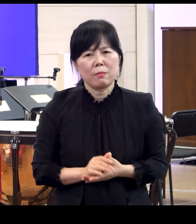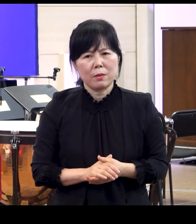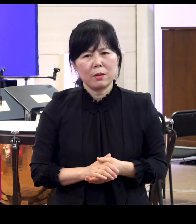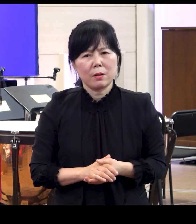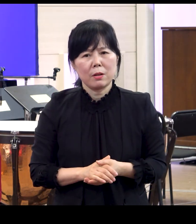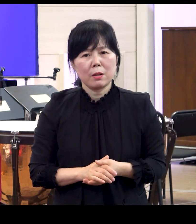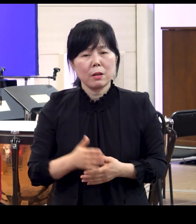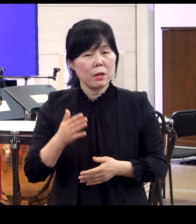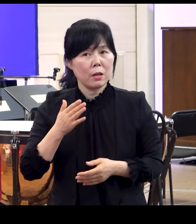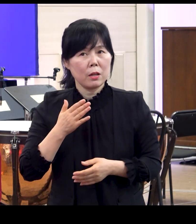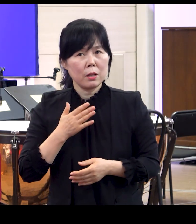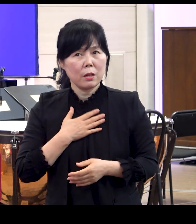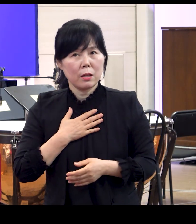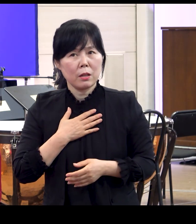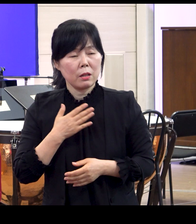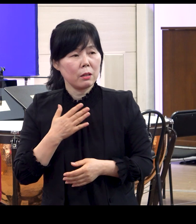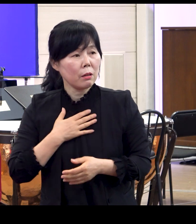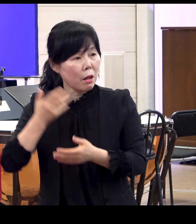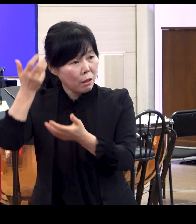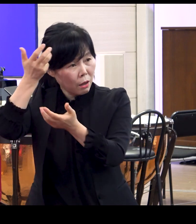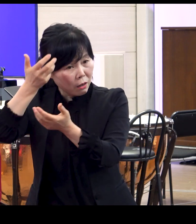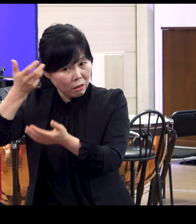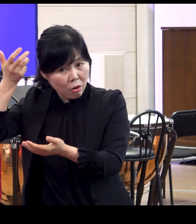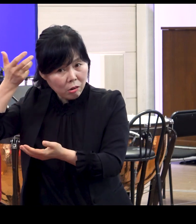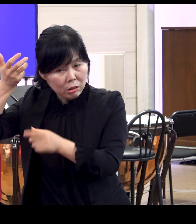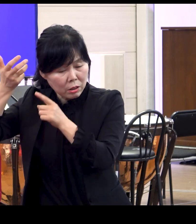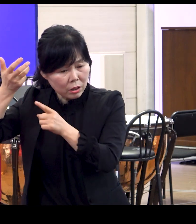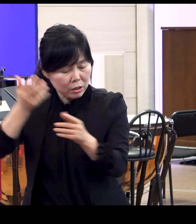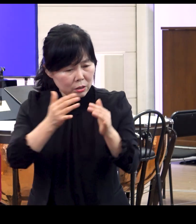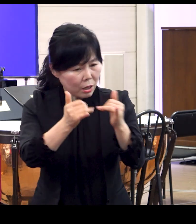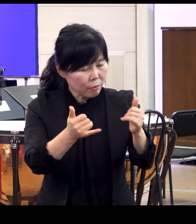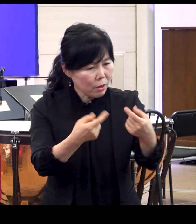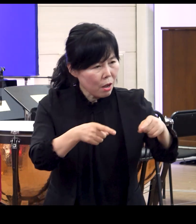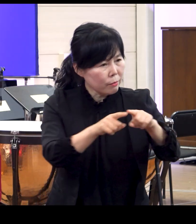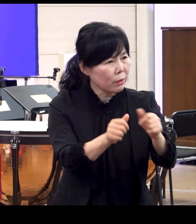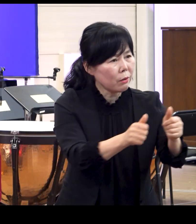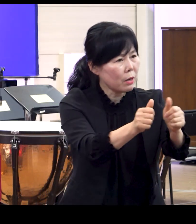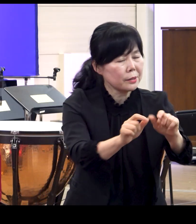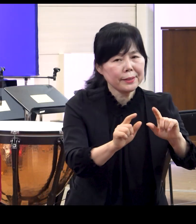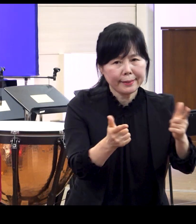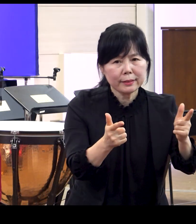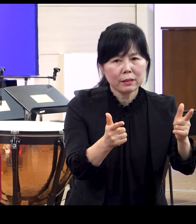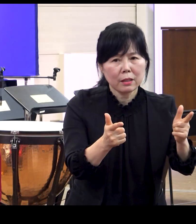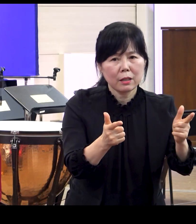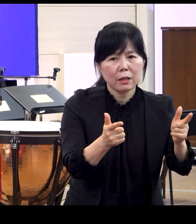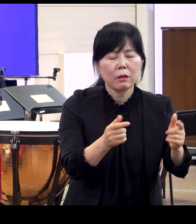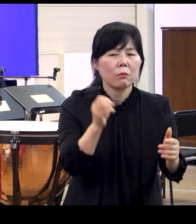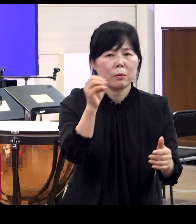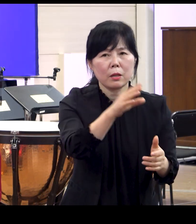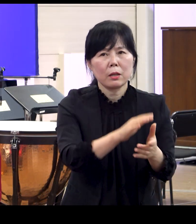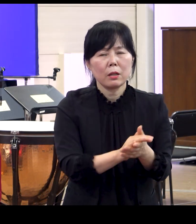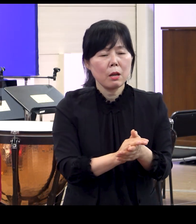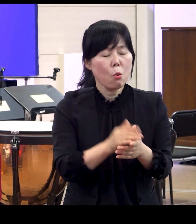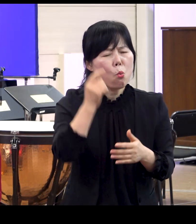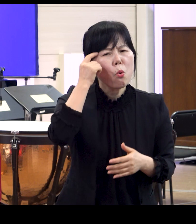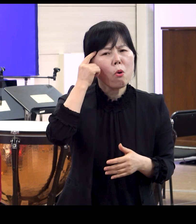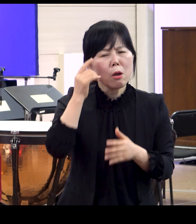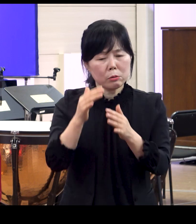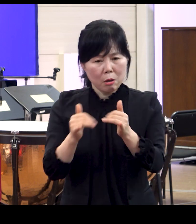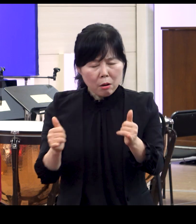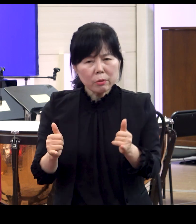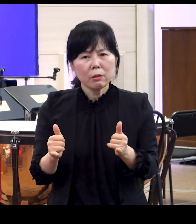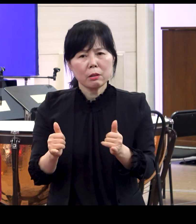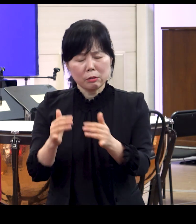나의 영이 영혼의 사람과 함께하지 아니하리니 이는 그들이 육체가 됨이라. 인간이 동물이